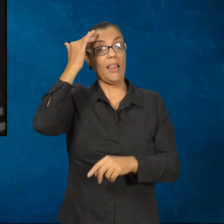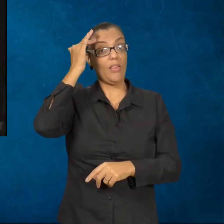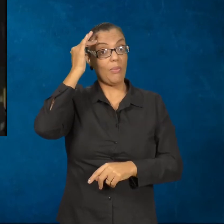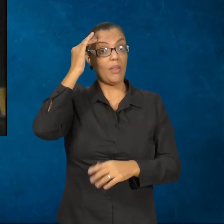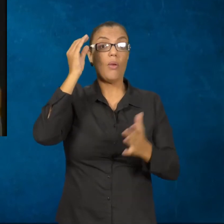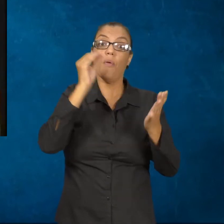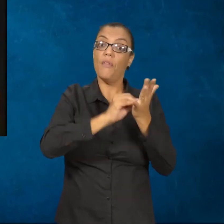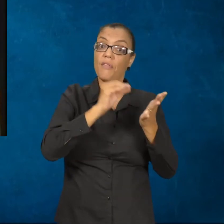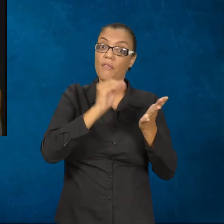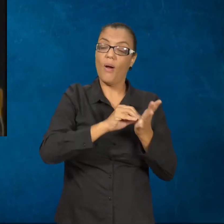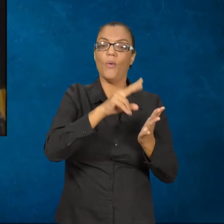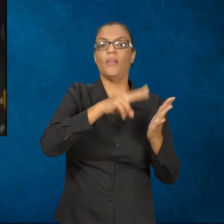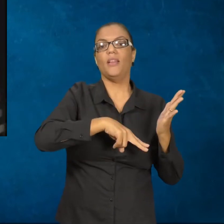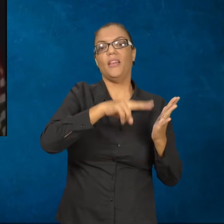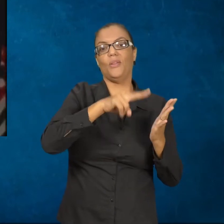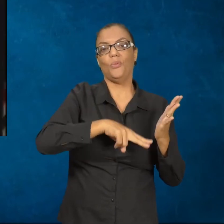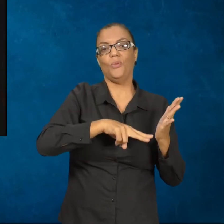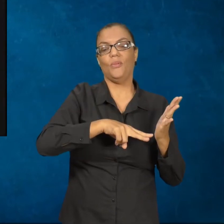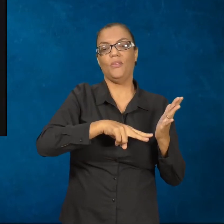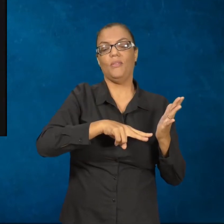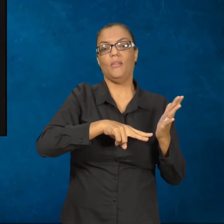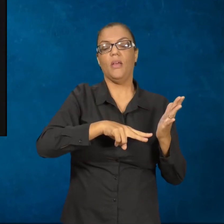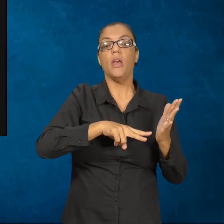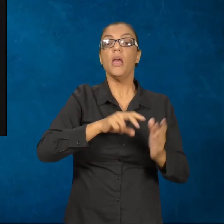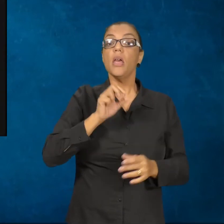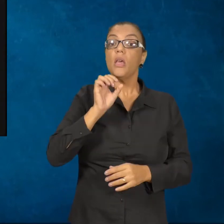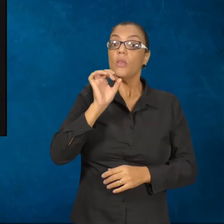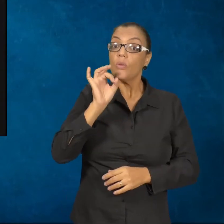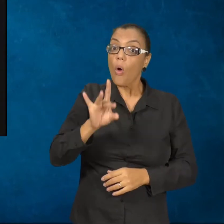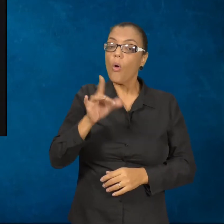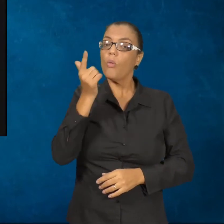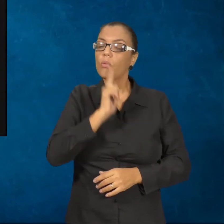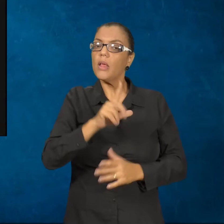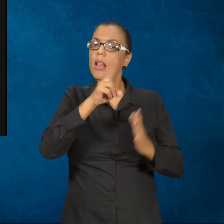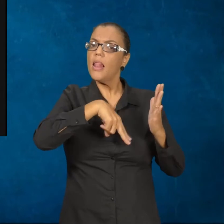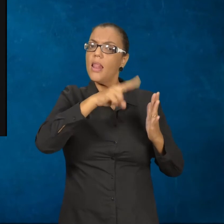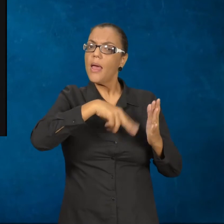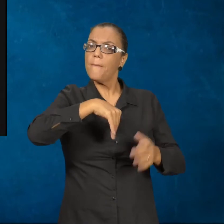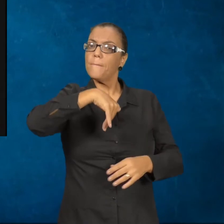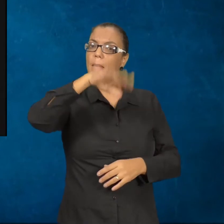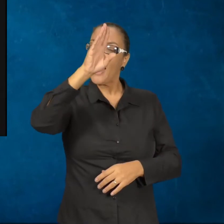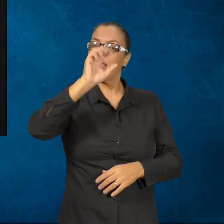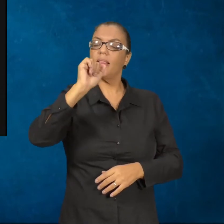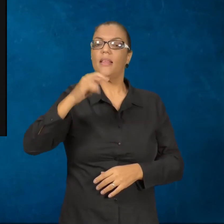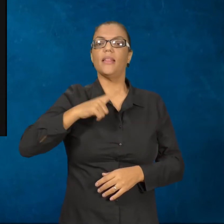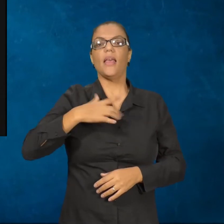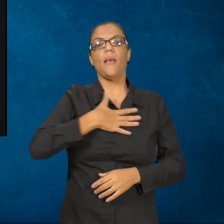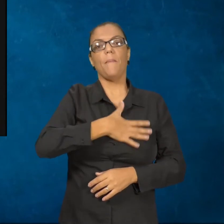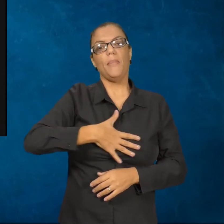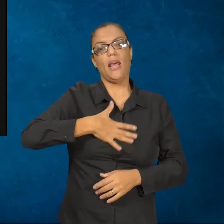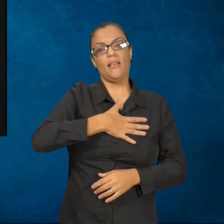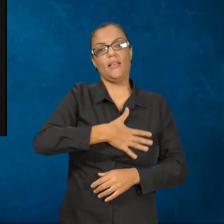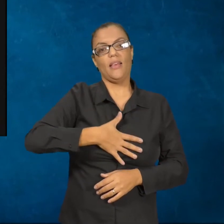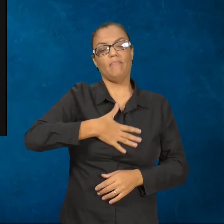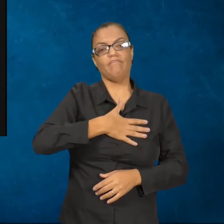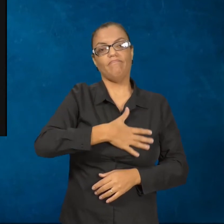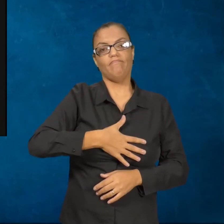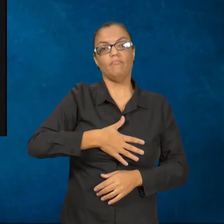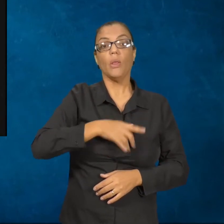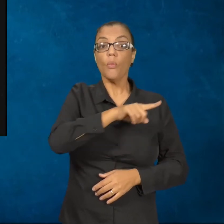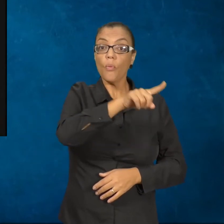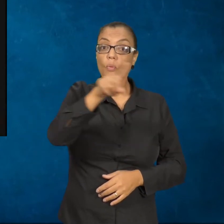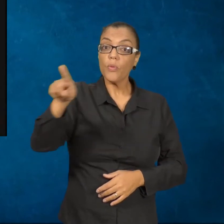lê muito quem lê por prazer. Então, o que vocês têm que fazer é criar nos seus filhos o prazer de